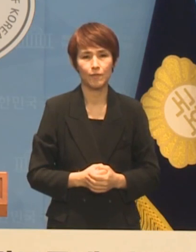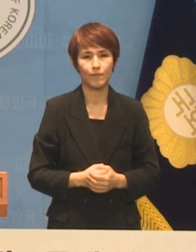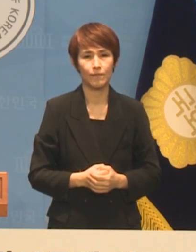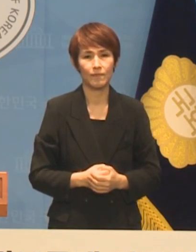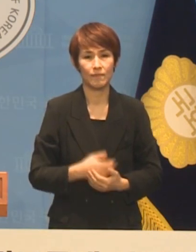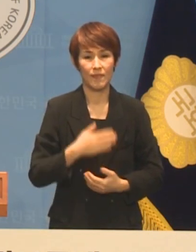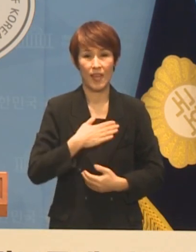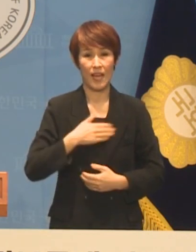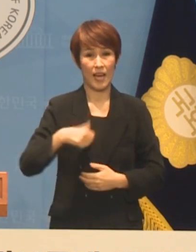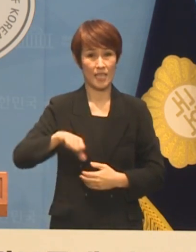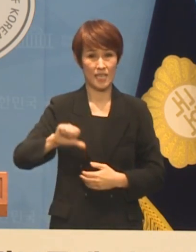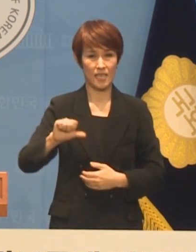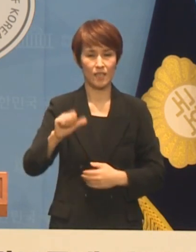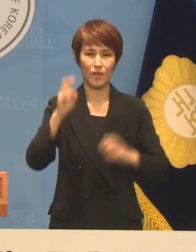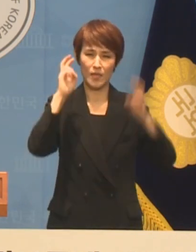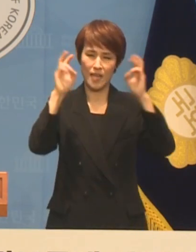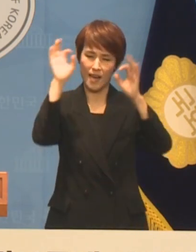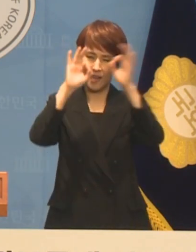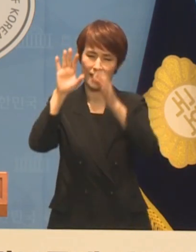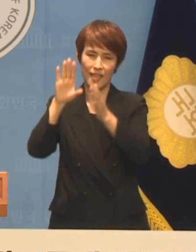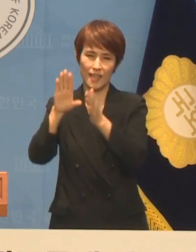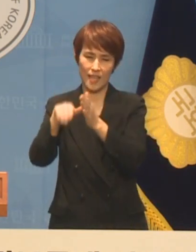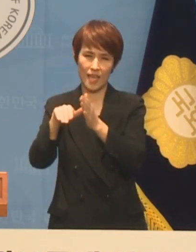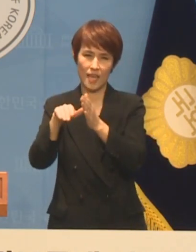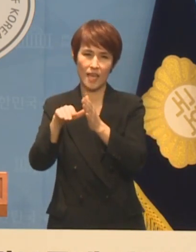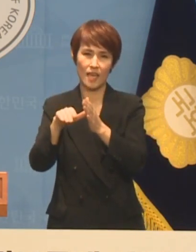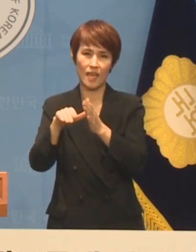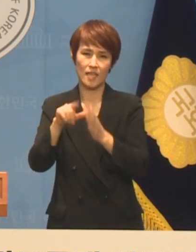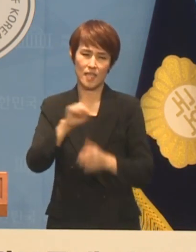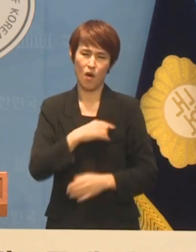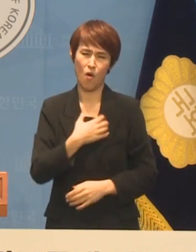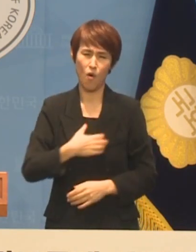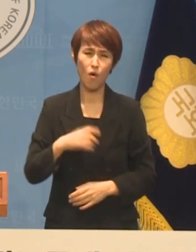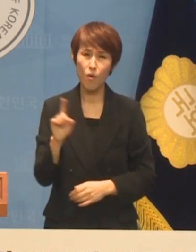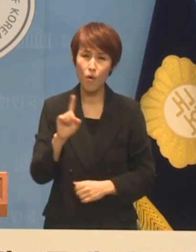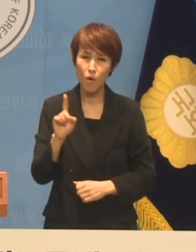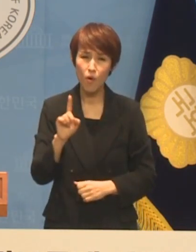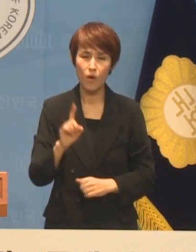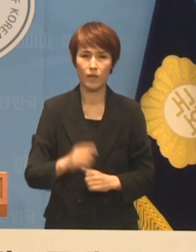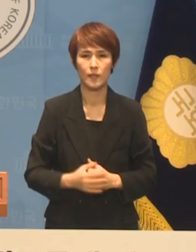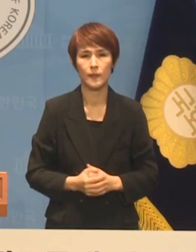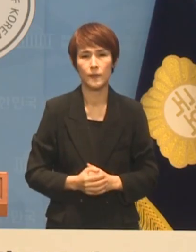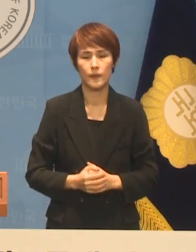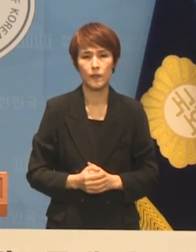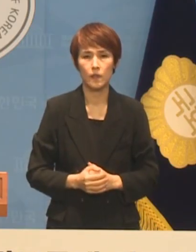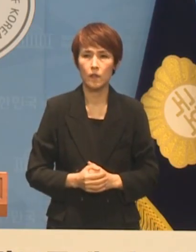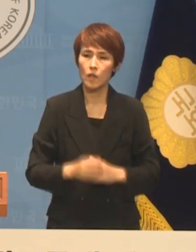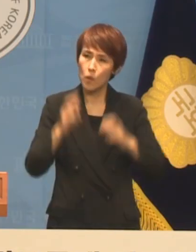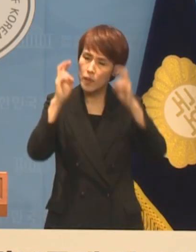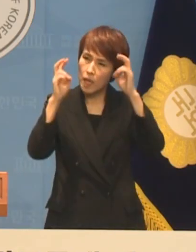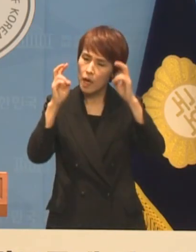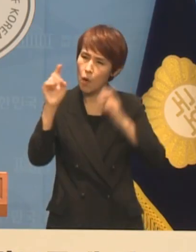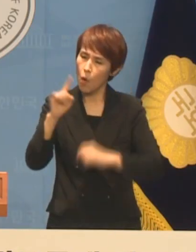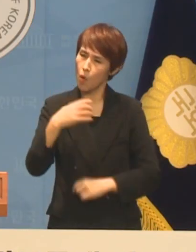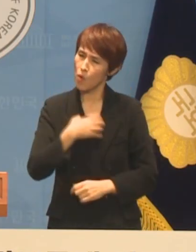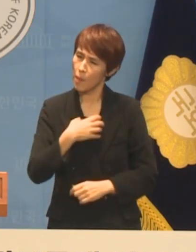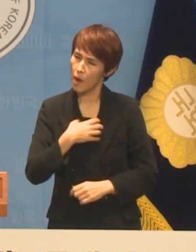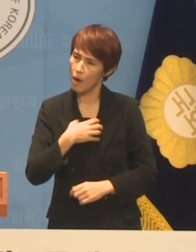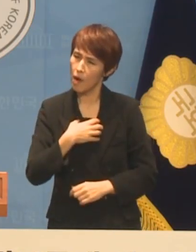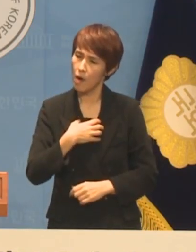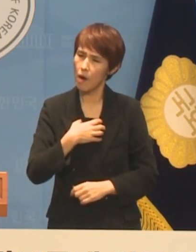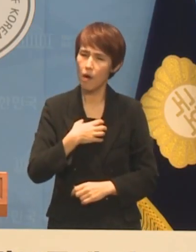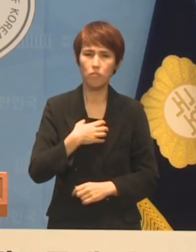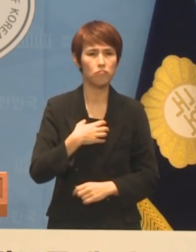저의 아들은 직장을 구할 때 제가 가장 걱정스러웠던 것은 어떤 회사가 위험한 일자리인지 전혀